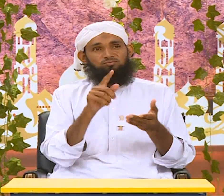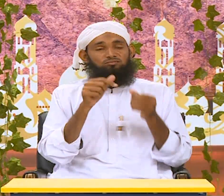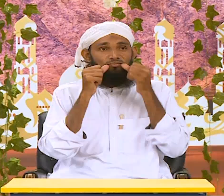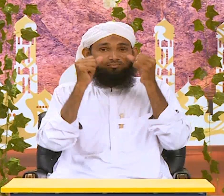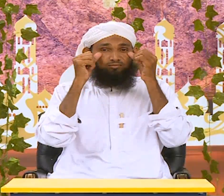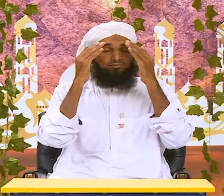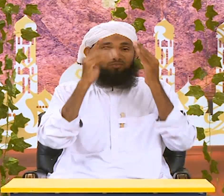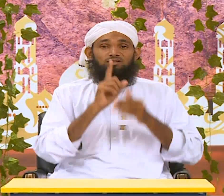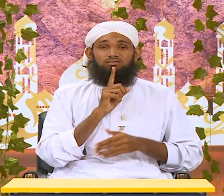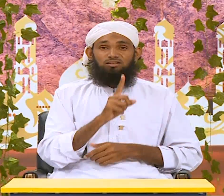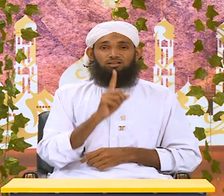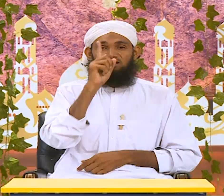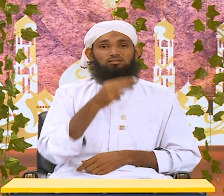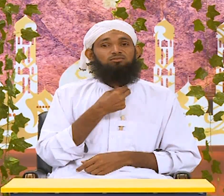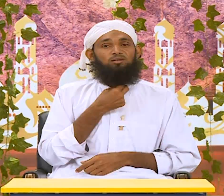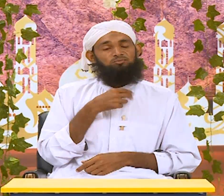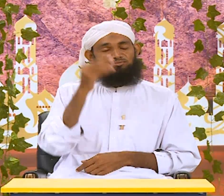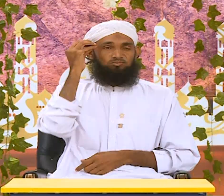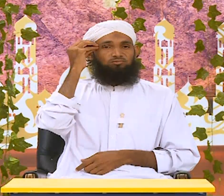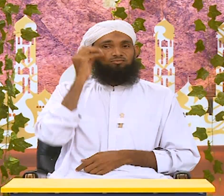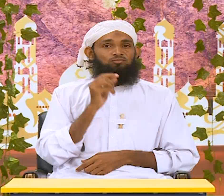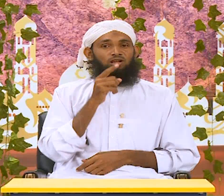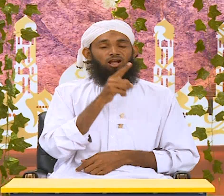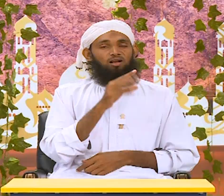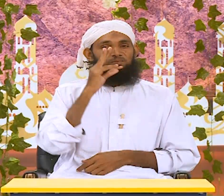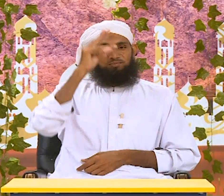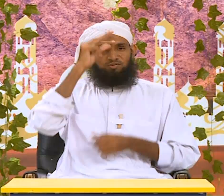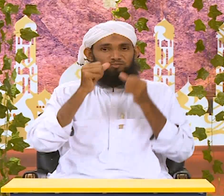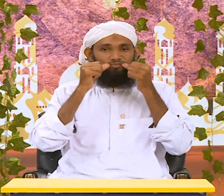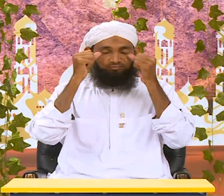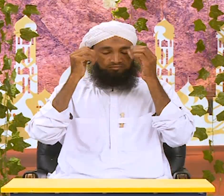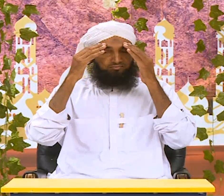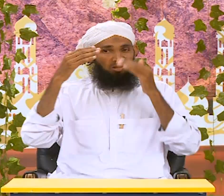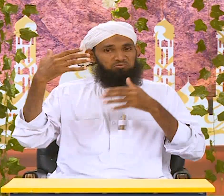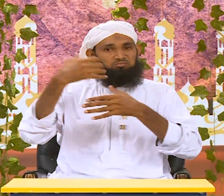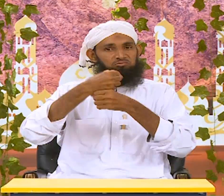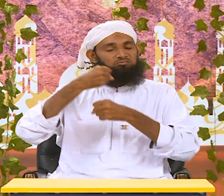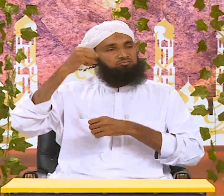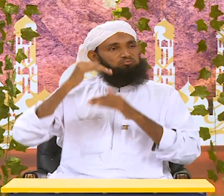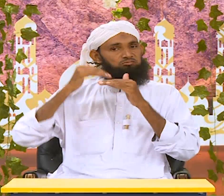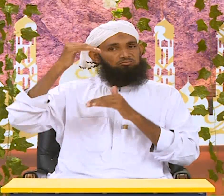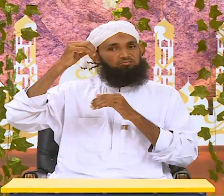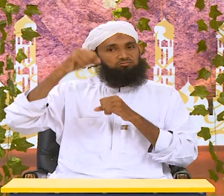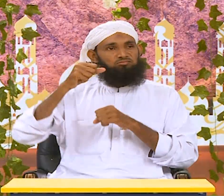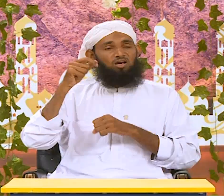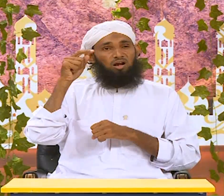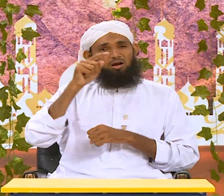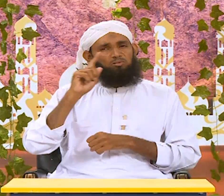خدا کی قسم میں جانتا ہوں کہ آپ اللہ پاک کے رسول ہیں۔ بارگاہ الہی میں آپ کا بڑا اونچا مقام ہے۔ آپ کیسر و کسریٰ روم اور ایران